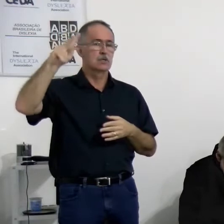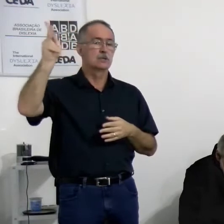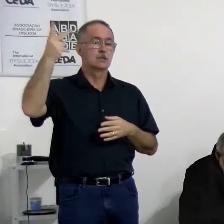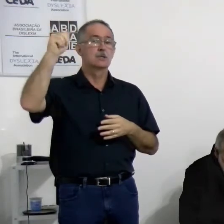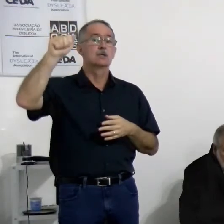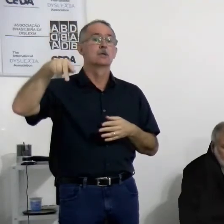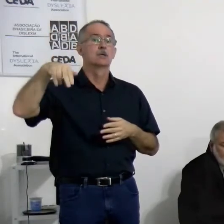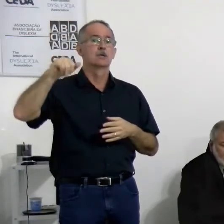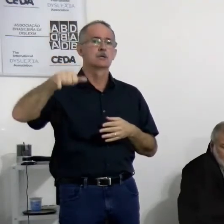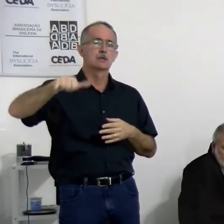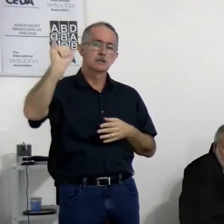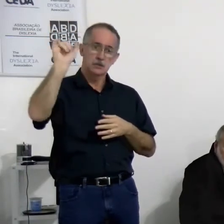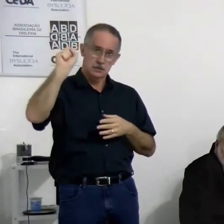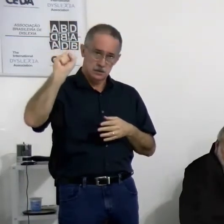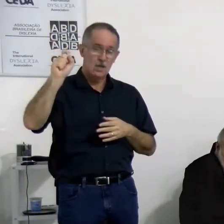é